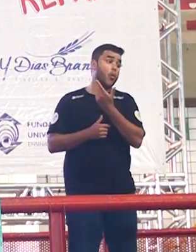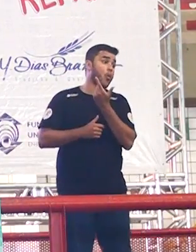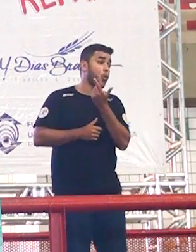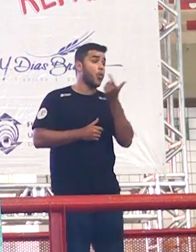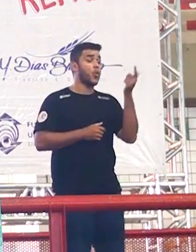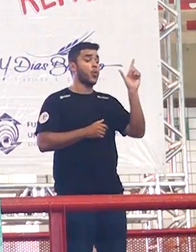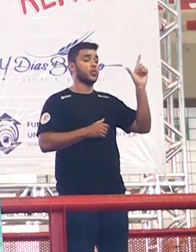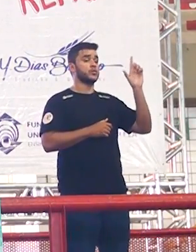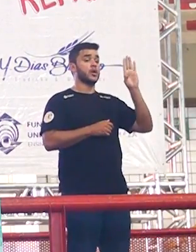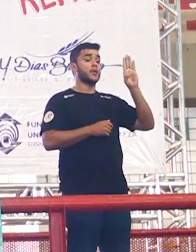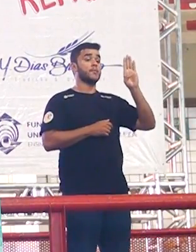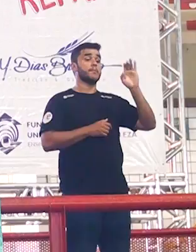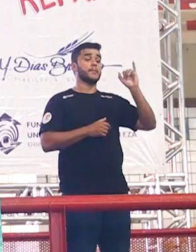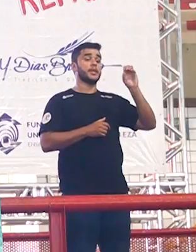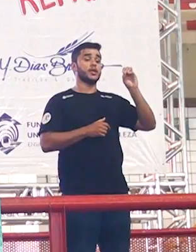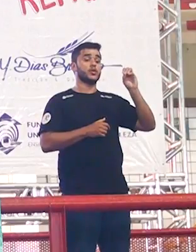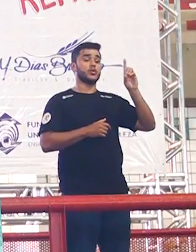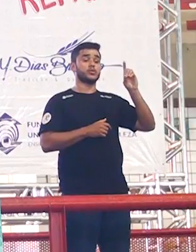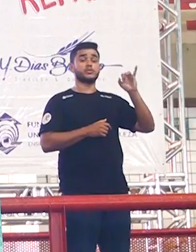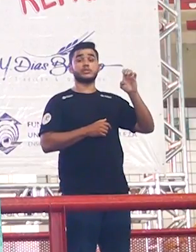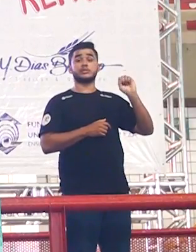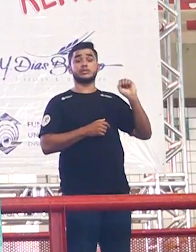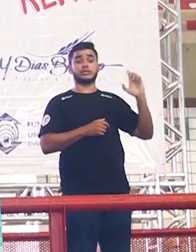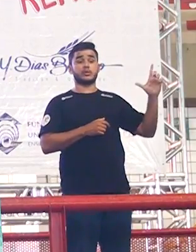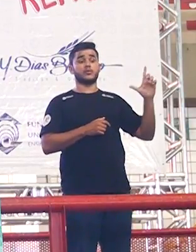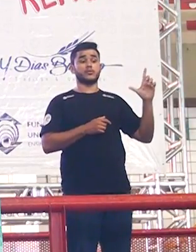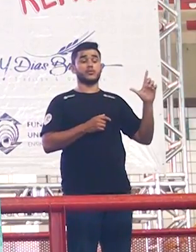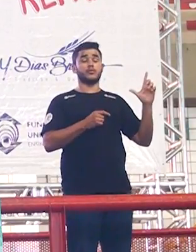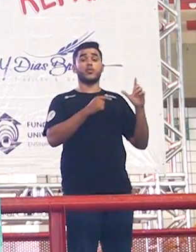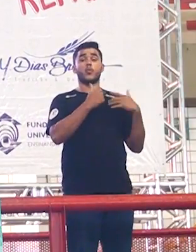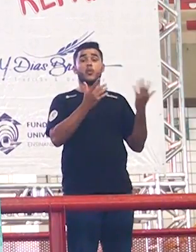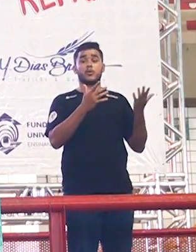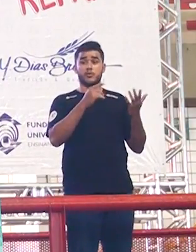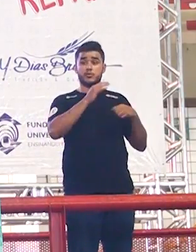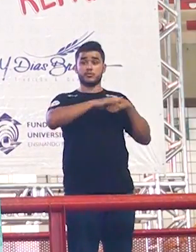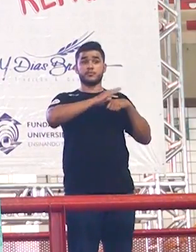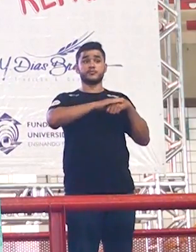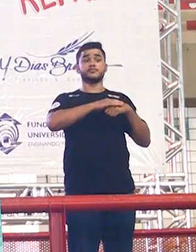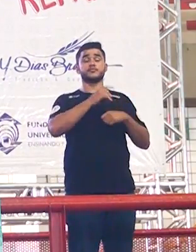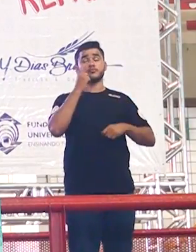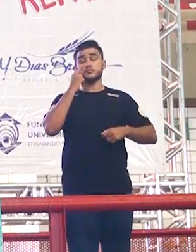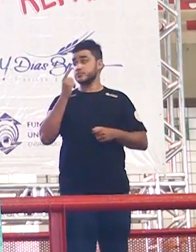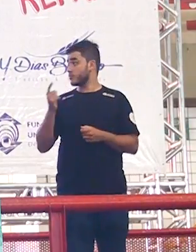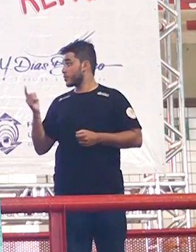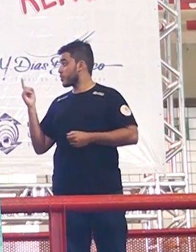petróleo. E qual é desses combustíveis aqui o que não é derivado de petróleo? Os